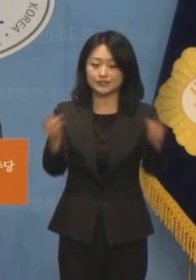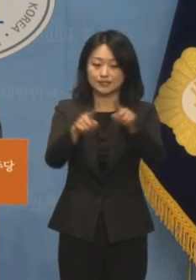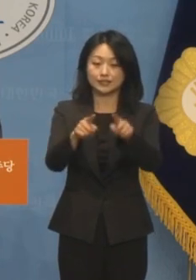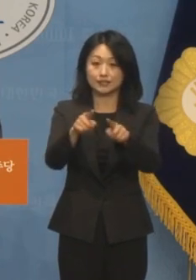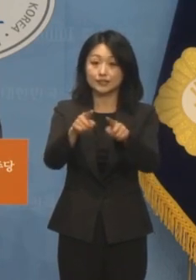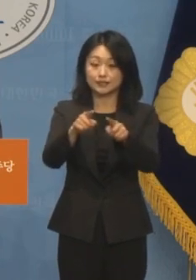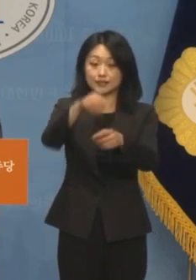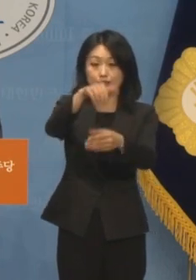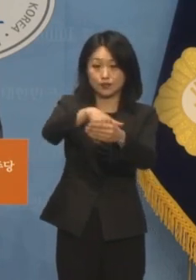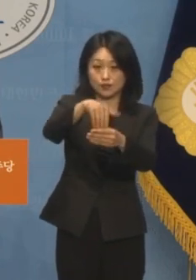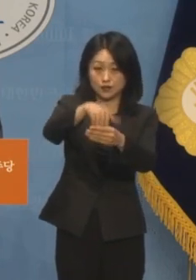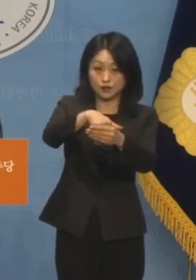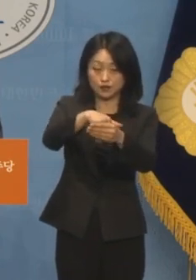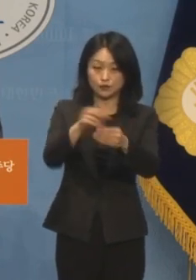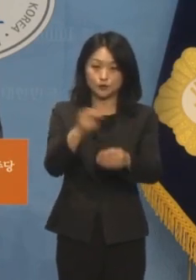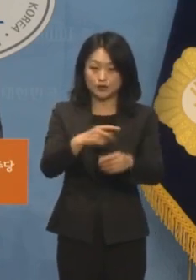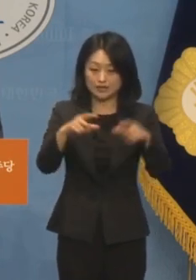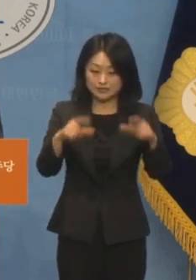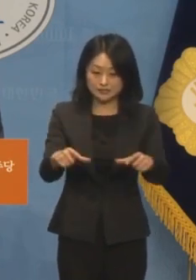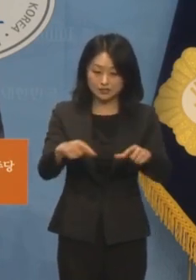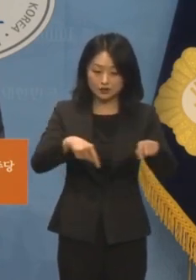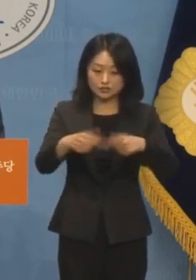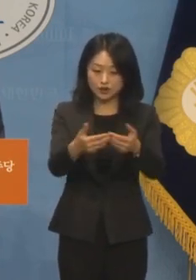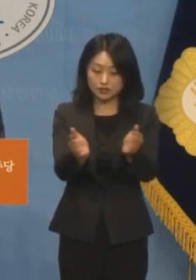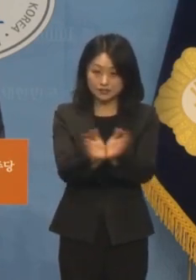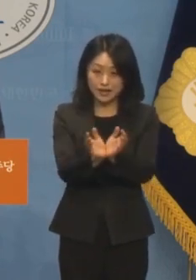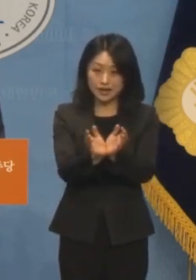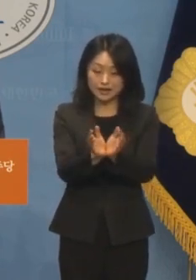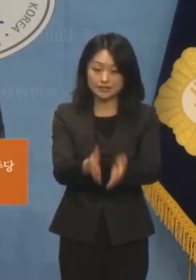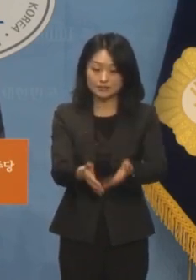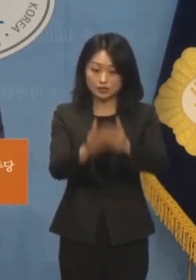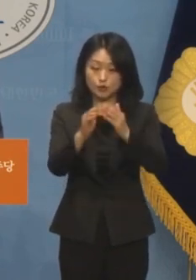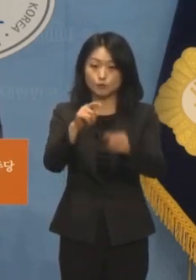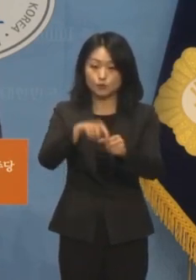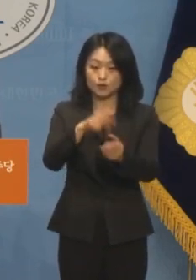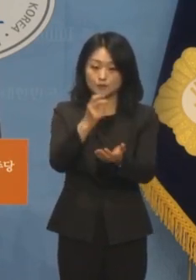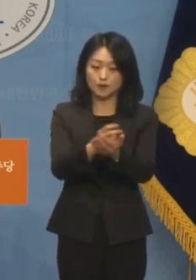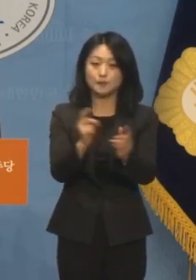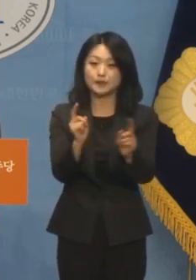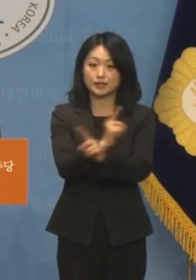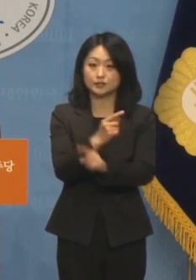설립을 가능하게 하는 정당법 개정에도 앞장설 것입니다.